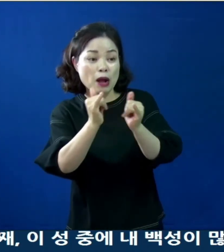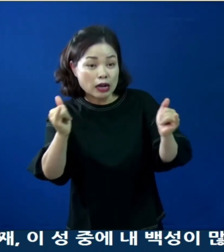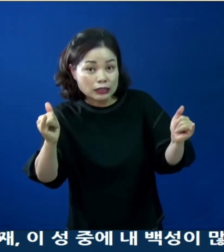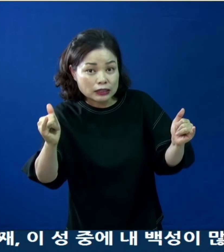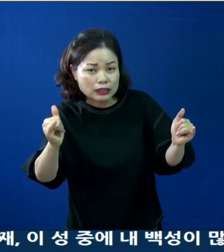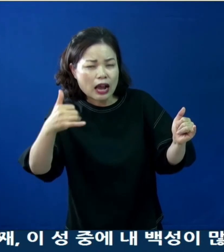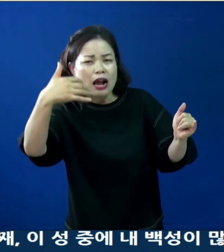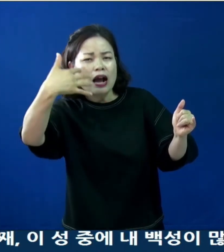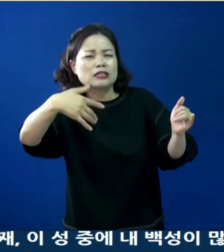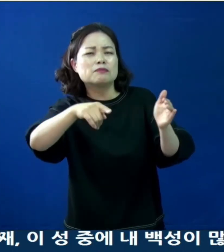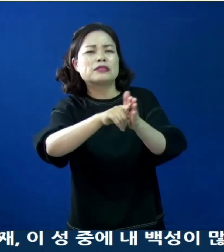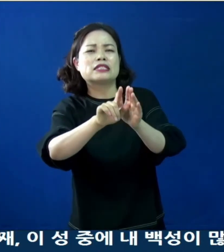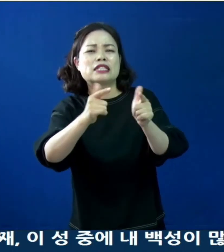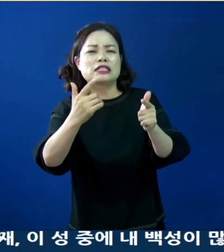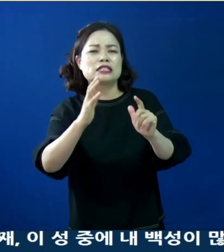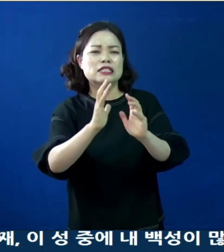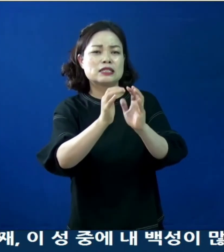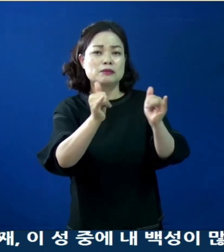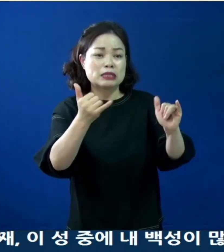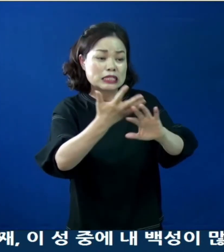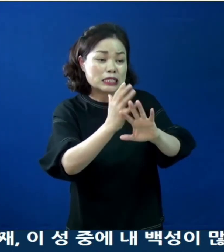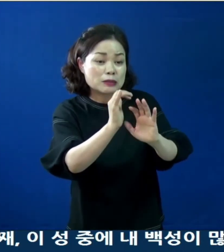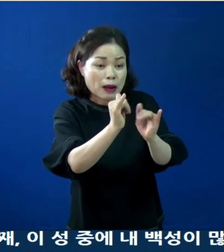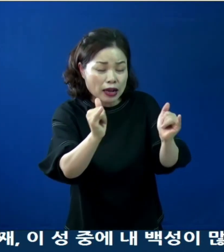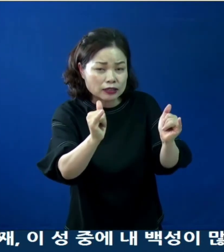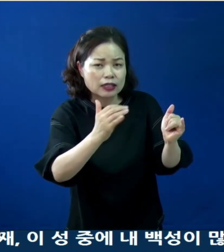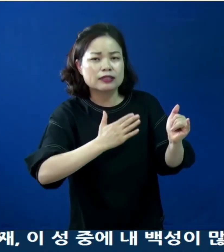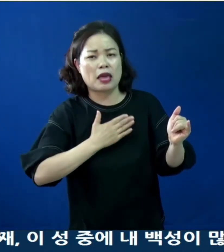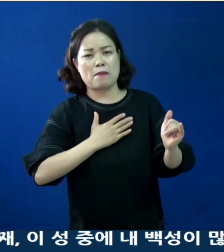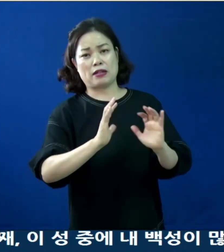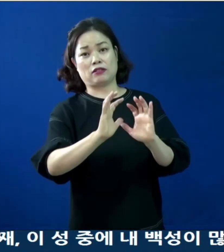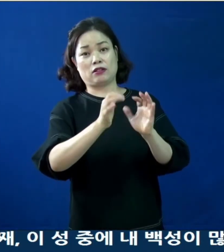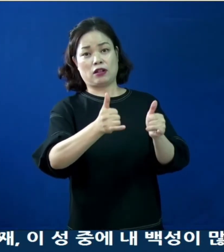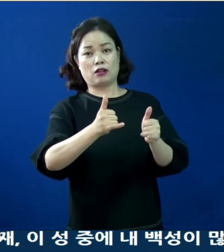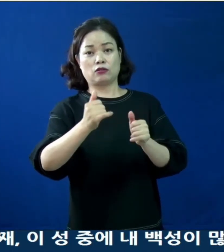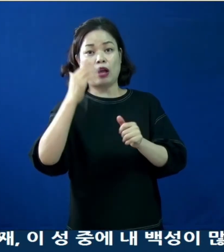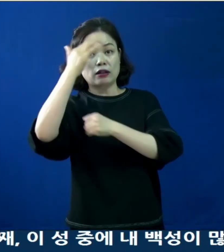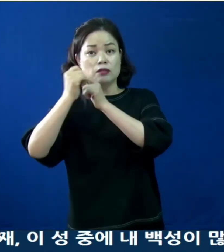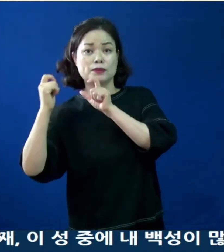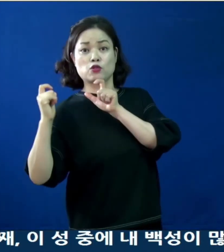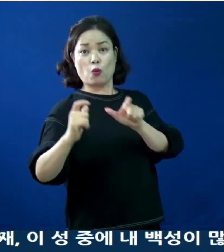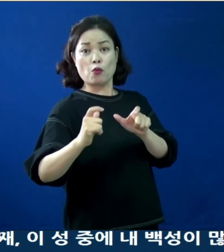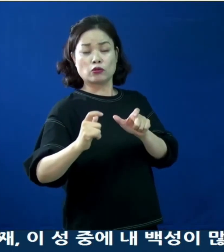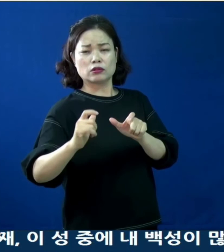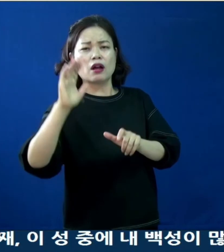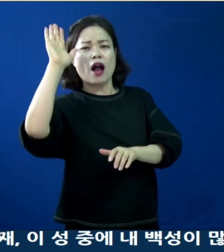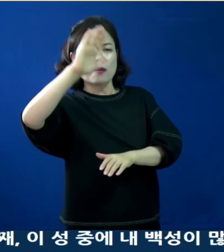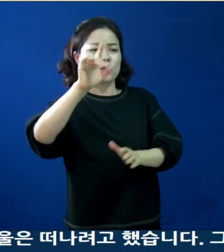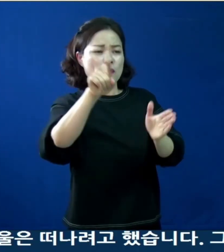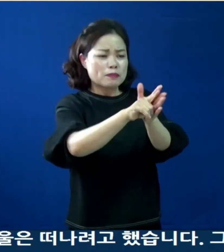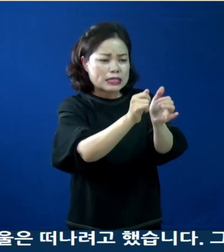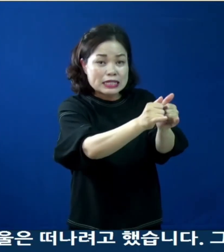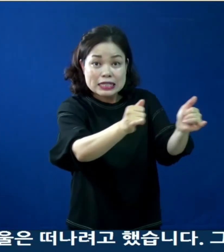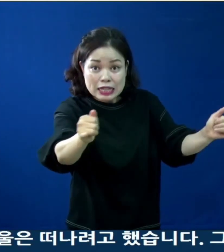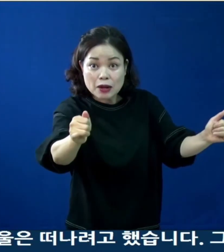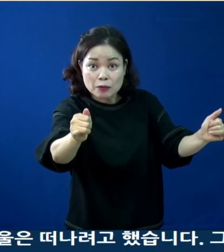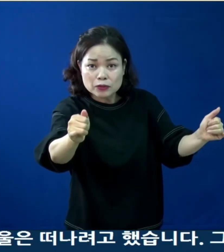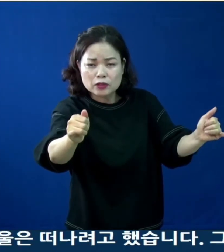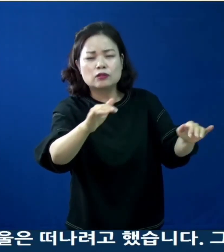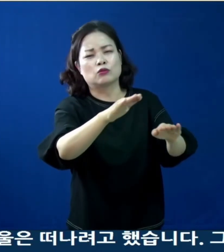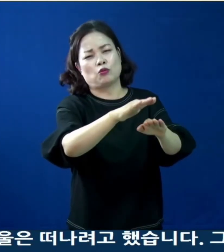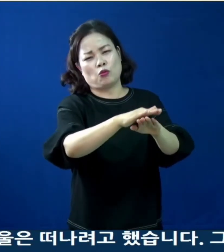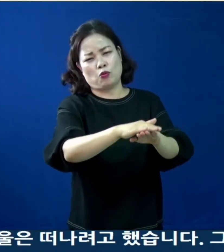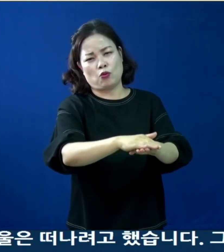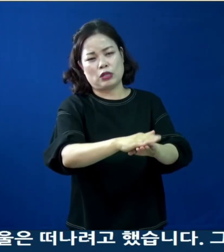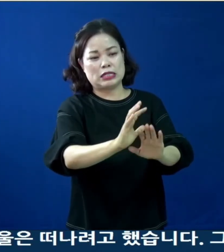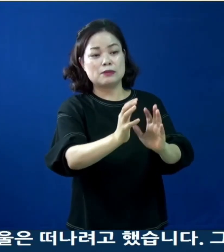가지고, 아직 믿지 않은 이방인들을 가지고 내 백성이라고 선포해 주는 거야. 앞으로 믿을 사람들을